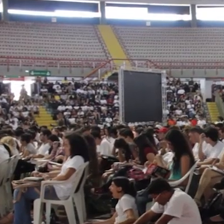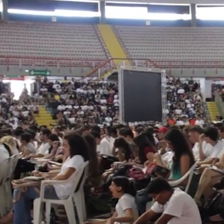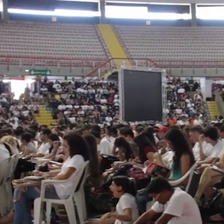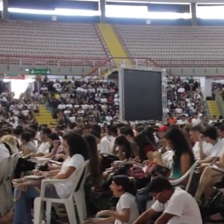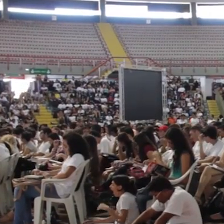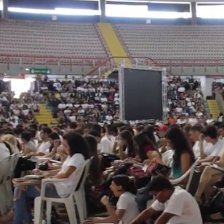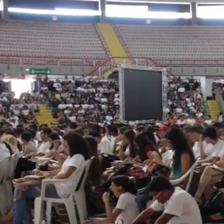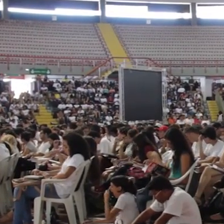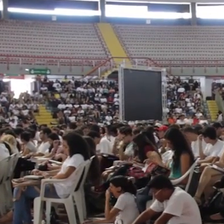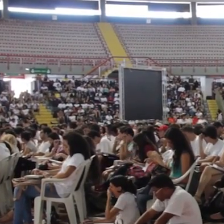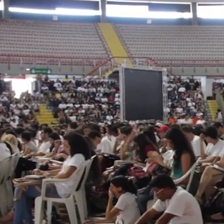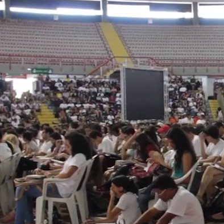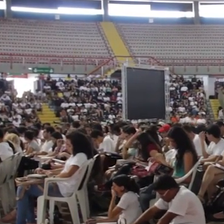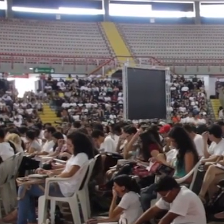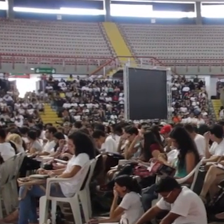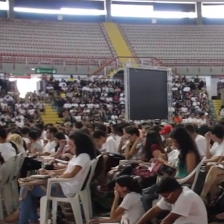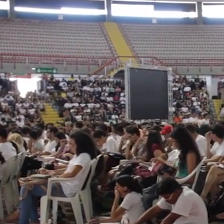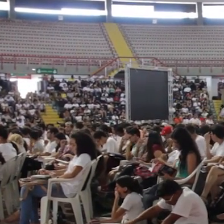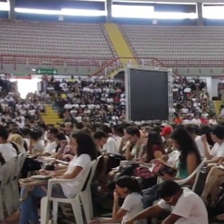Vamos lá.